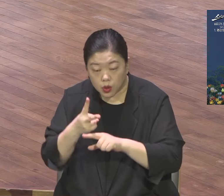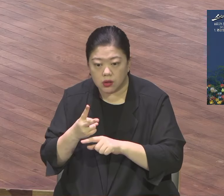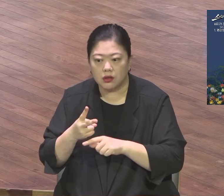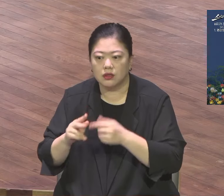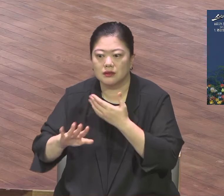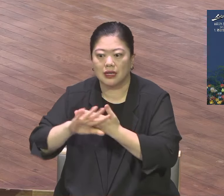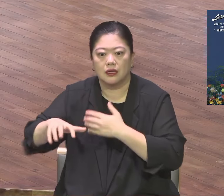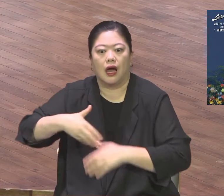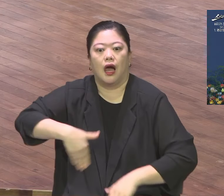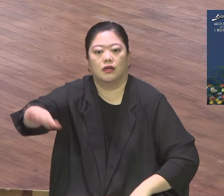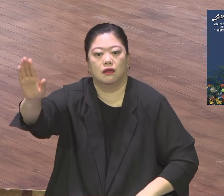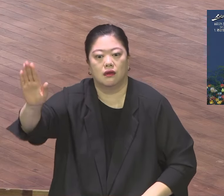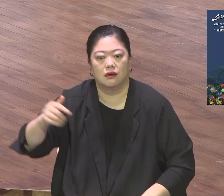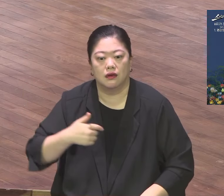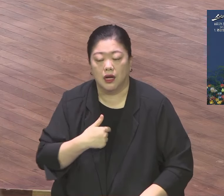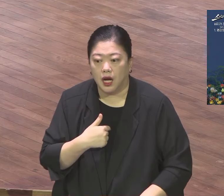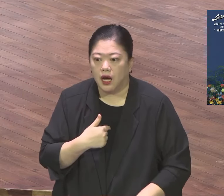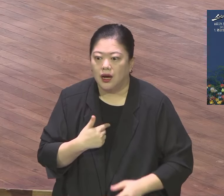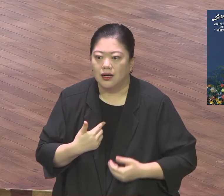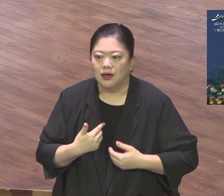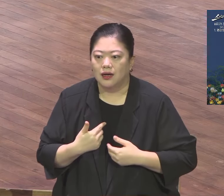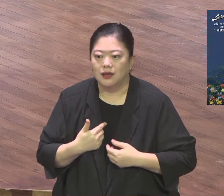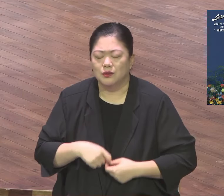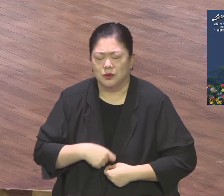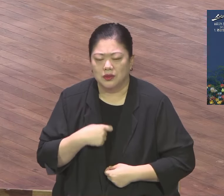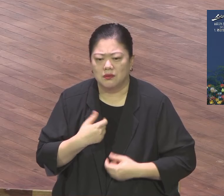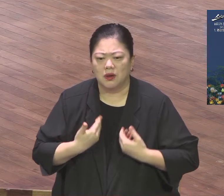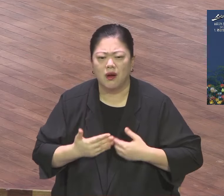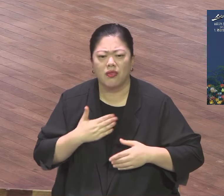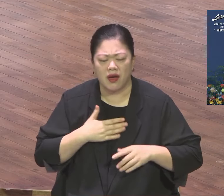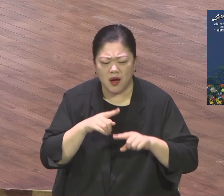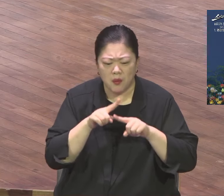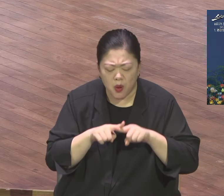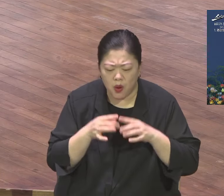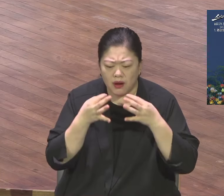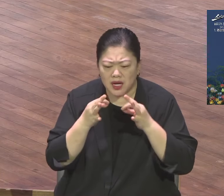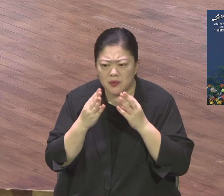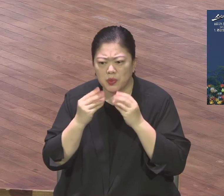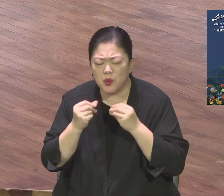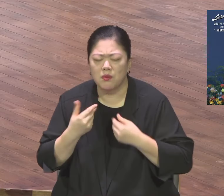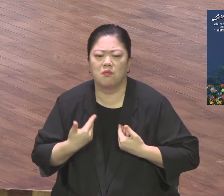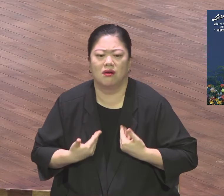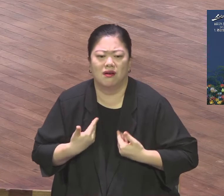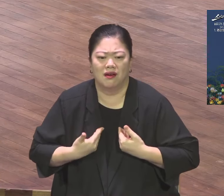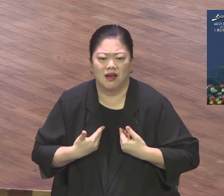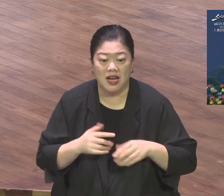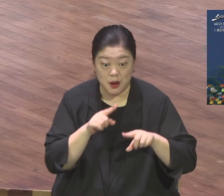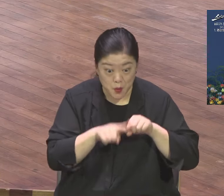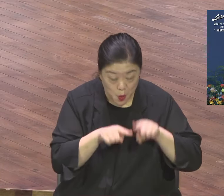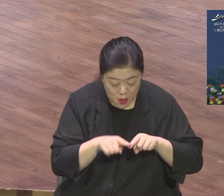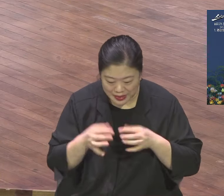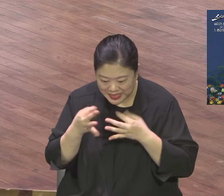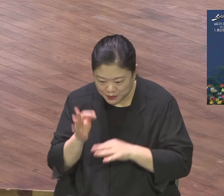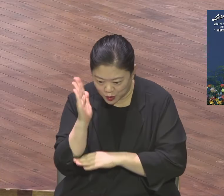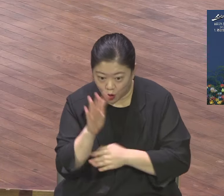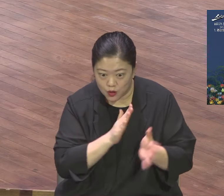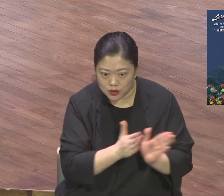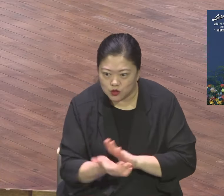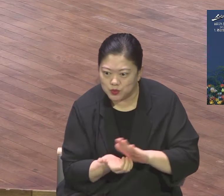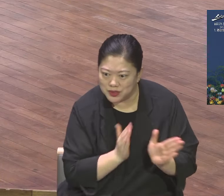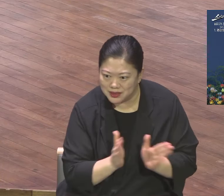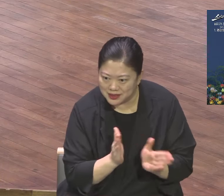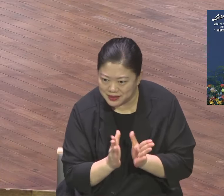제일 바쁜 날이 목금토입니다.